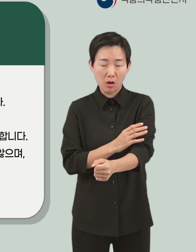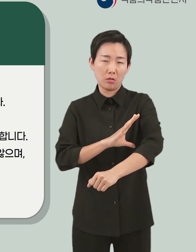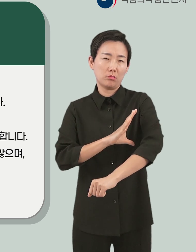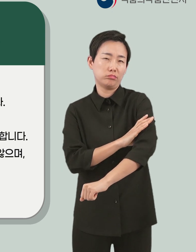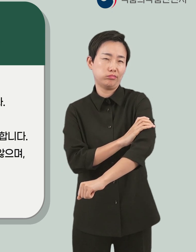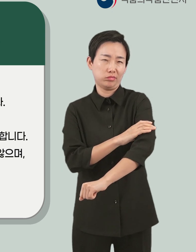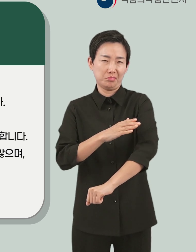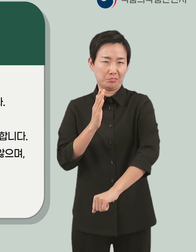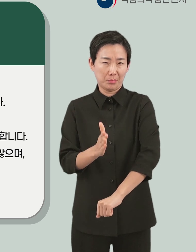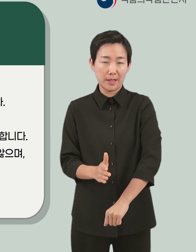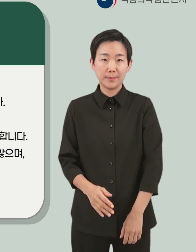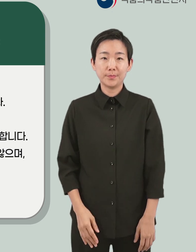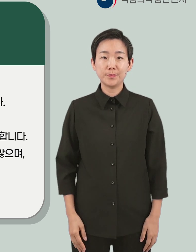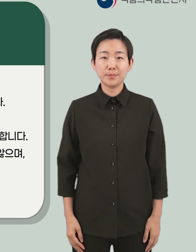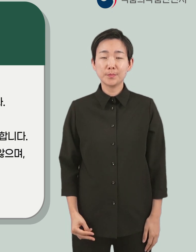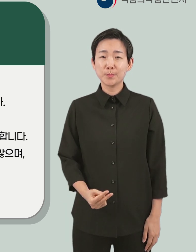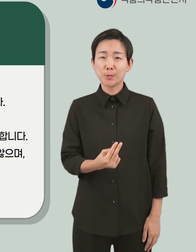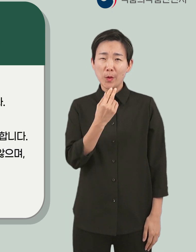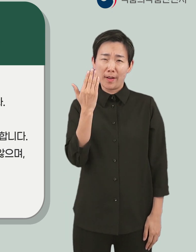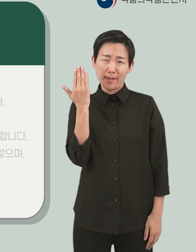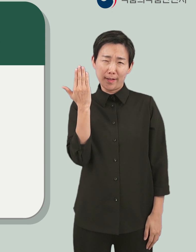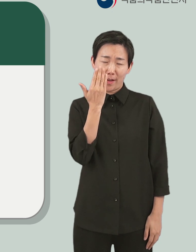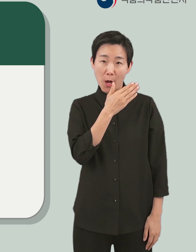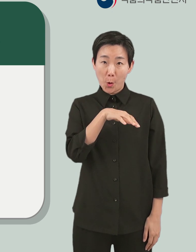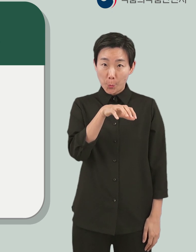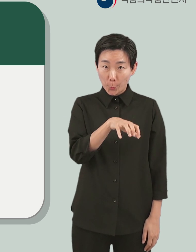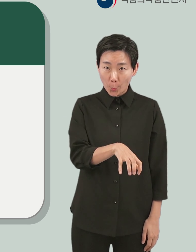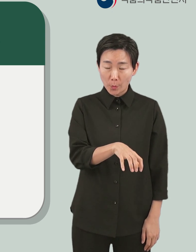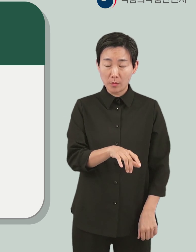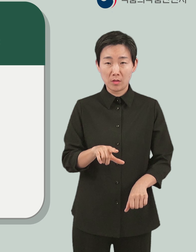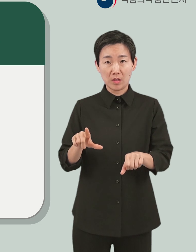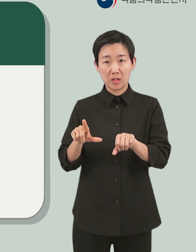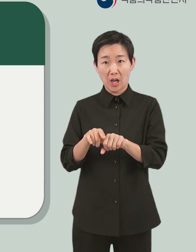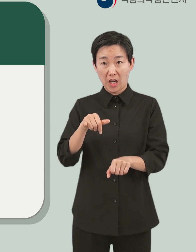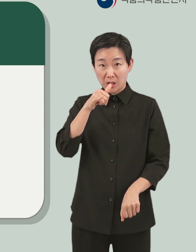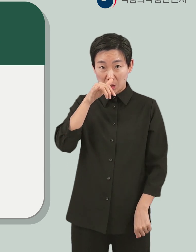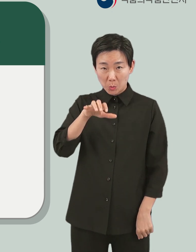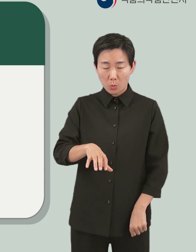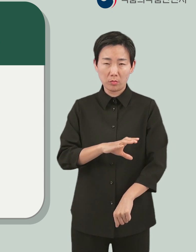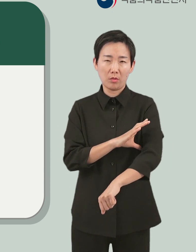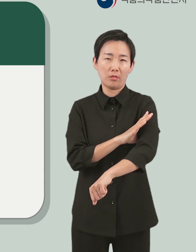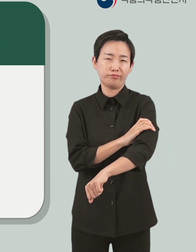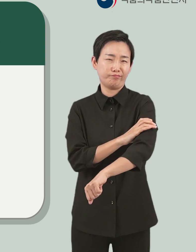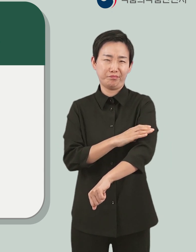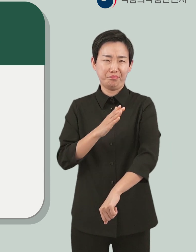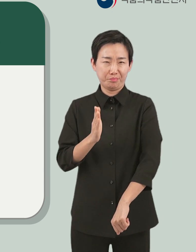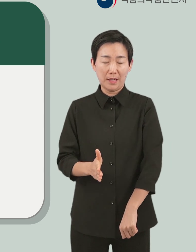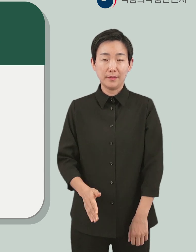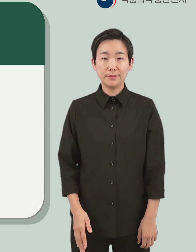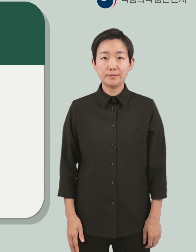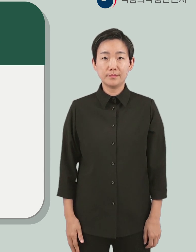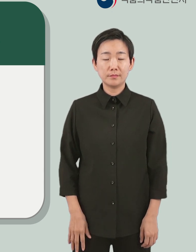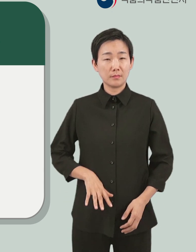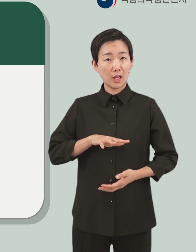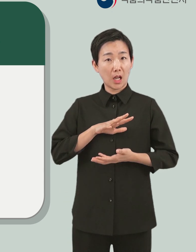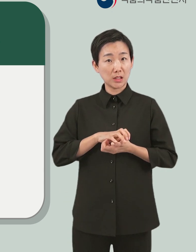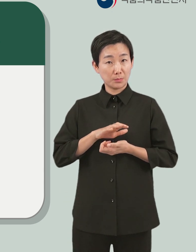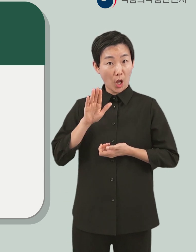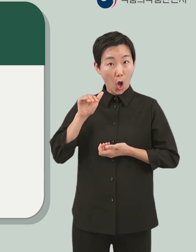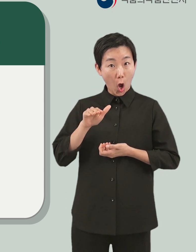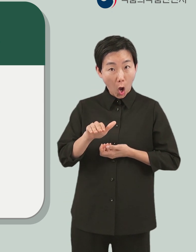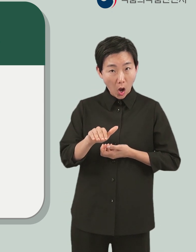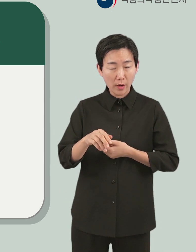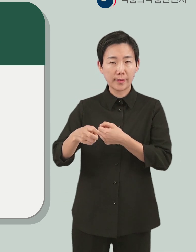주사나 수혈 중인 팔에는 커프를 착용하지 않습니다. 산소가 풍부한 환경이나 가연성 가스가 있는 장소에서는